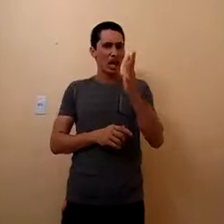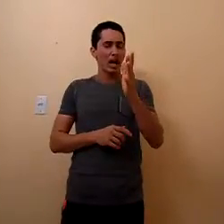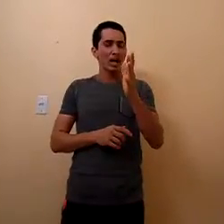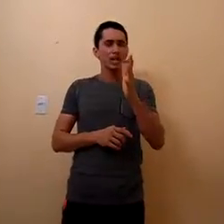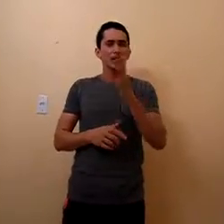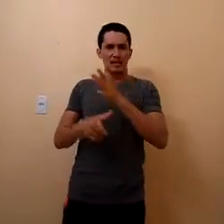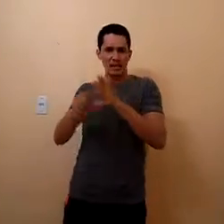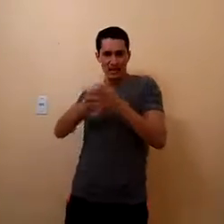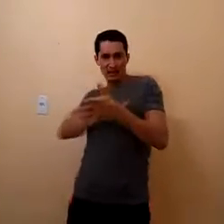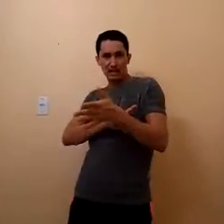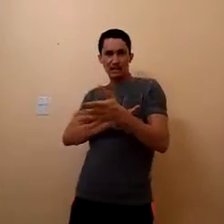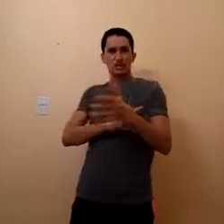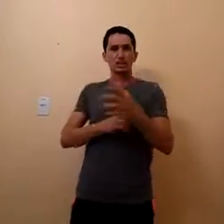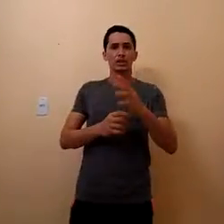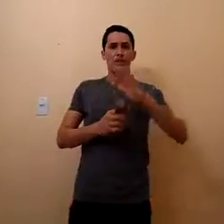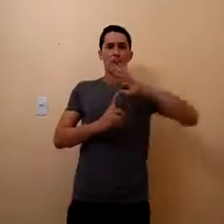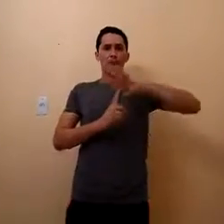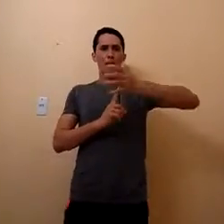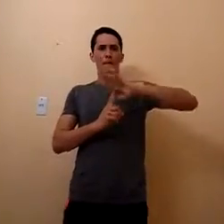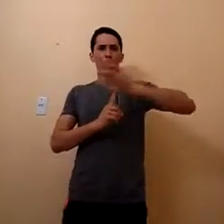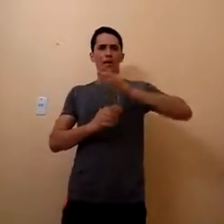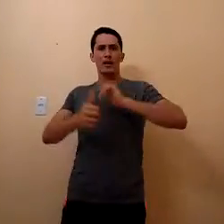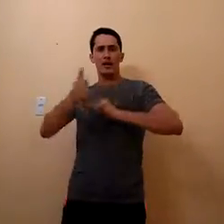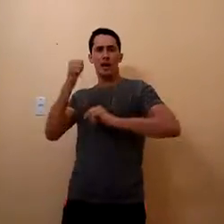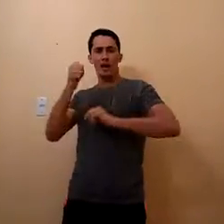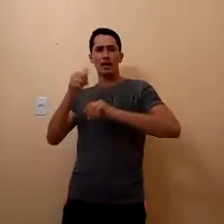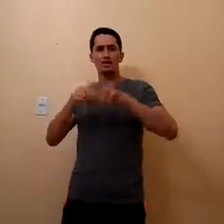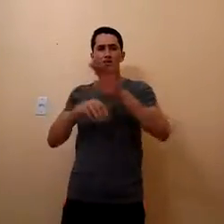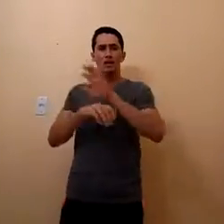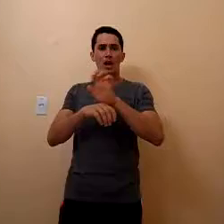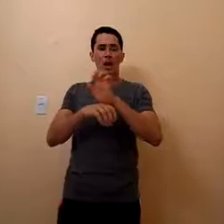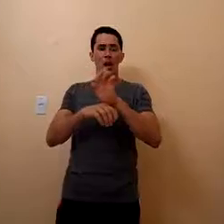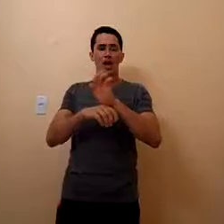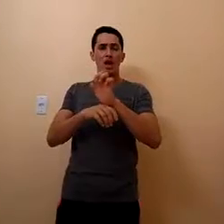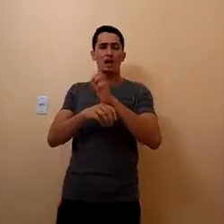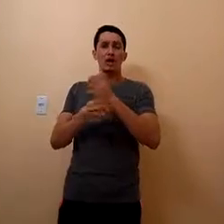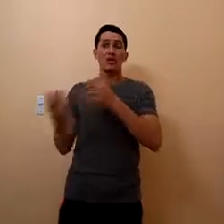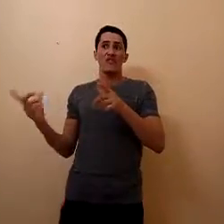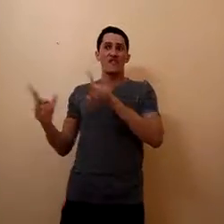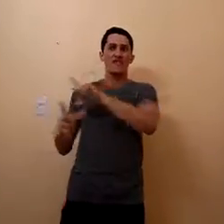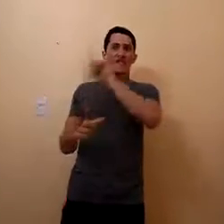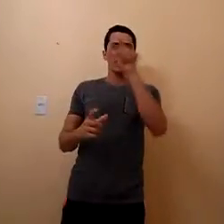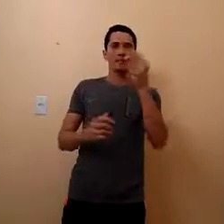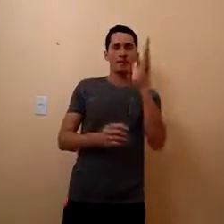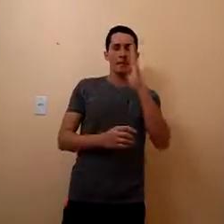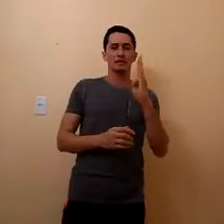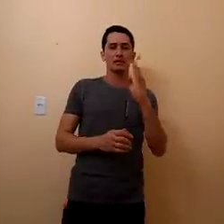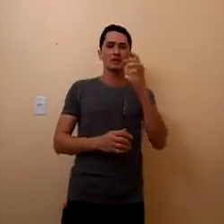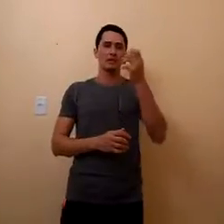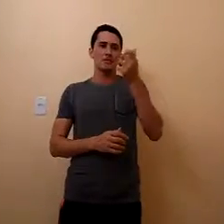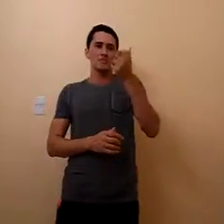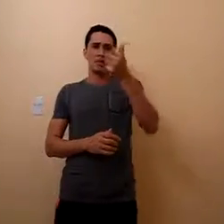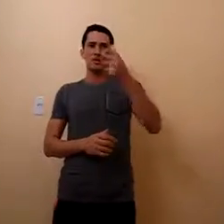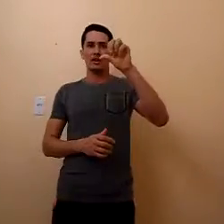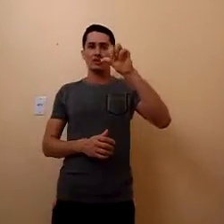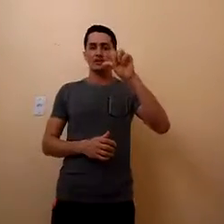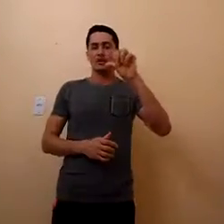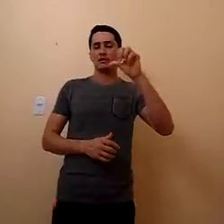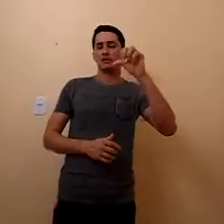condenado por pedofilia na Austrália, de onde fugiu em 1996. Ele vivia com identidade falsa